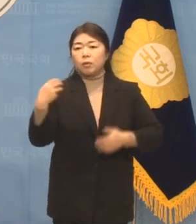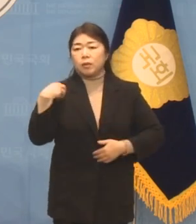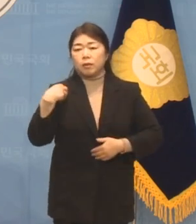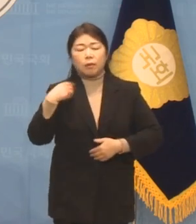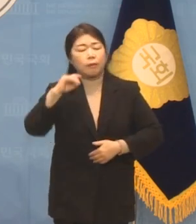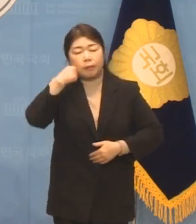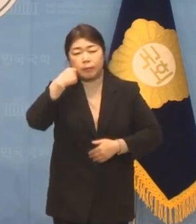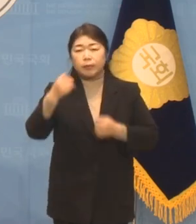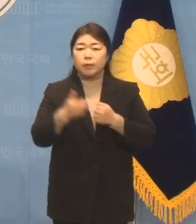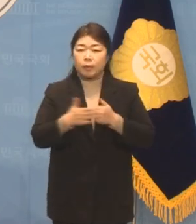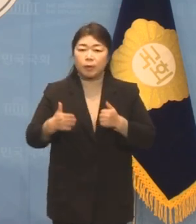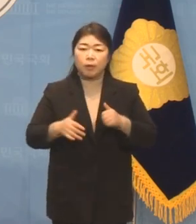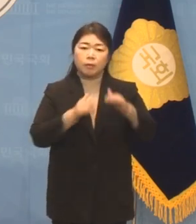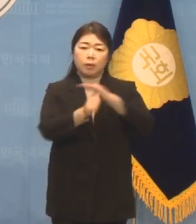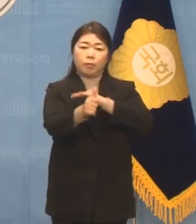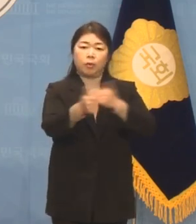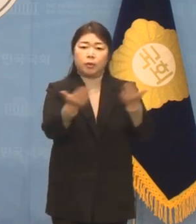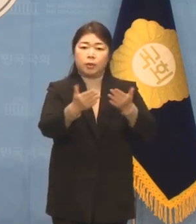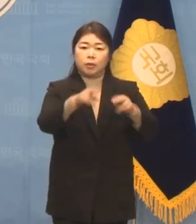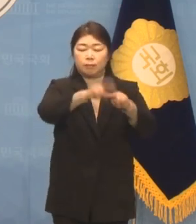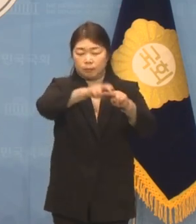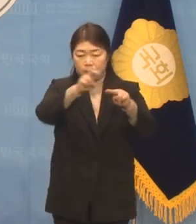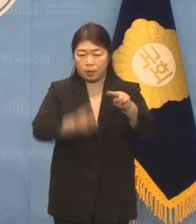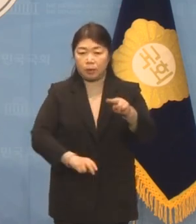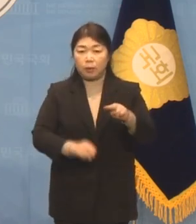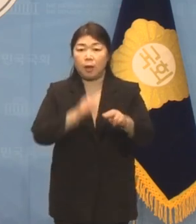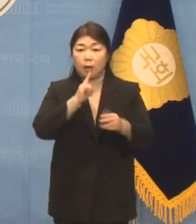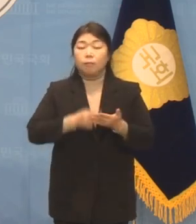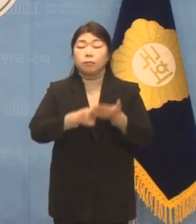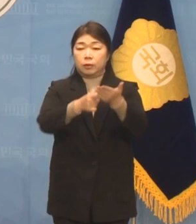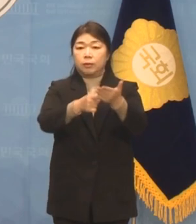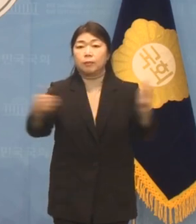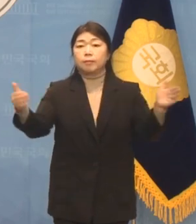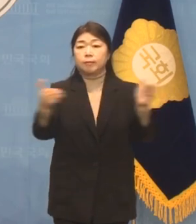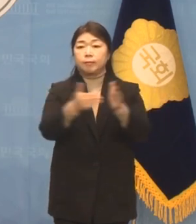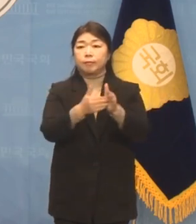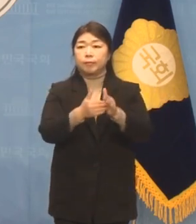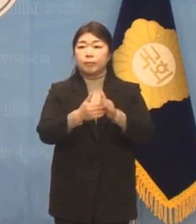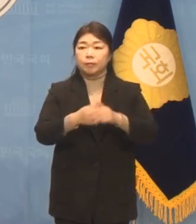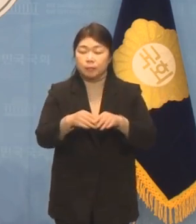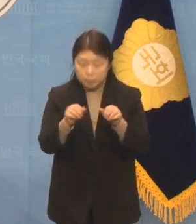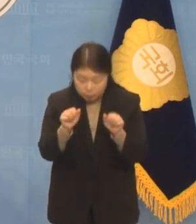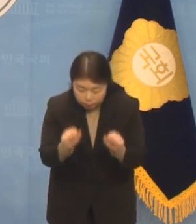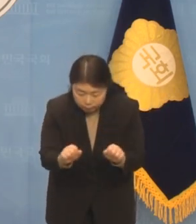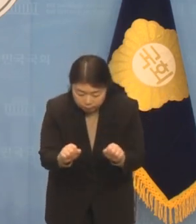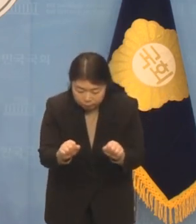판단 원내대표직을 사면하게 되었음을 보고드립니다. 이상입니다.